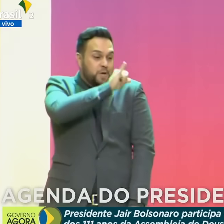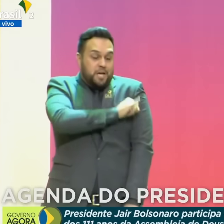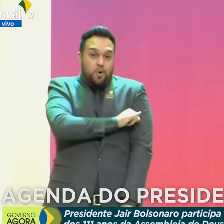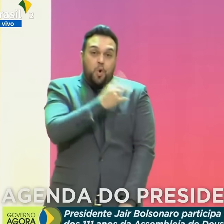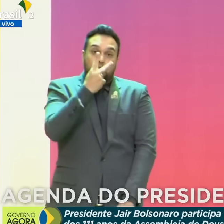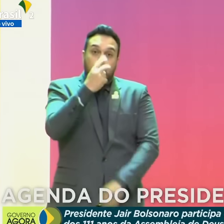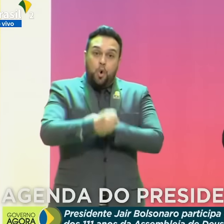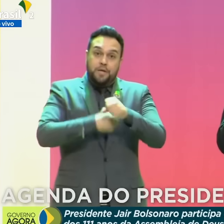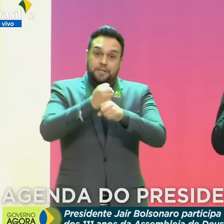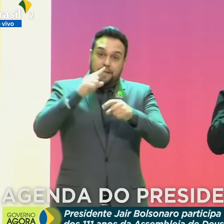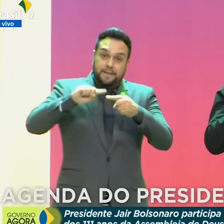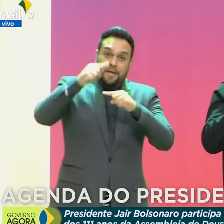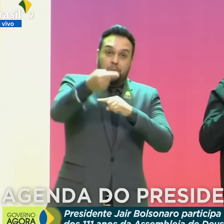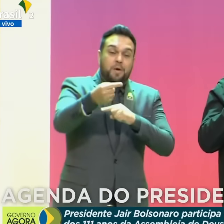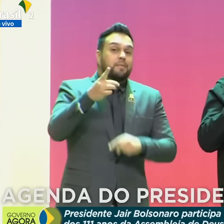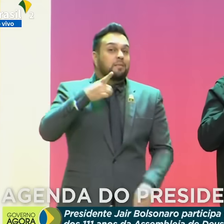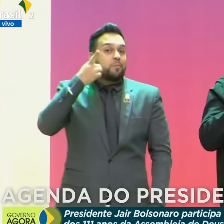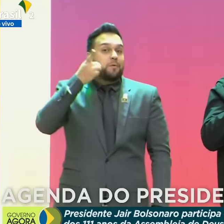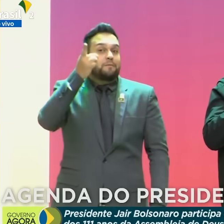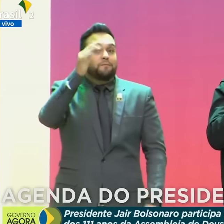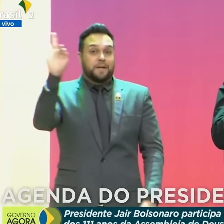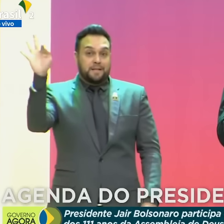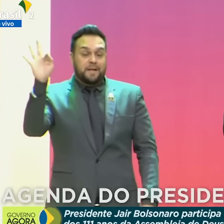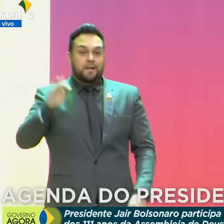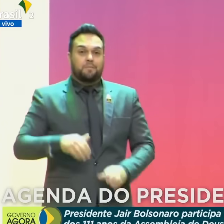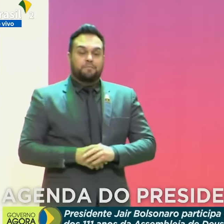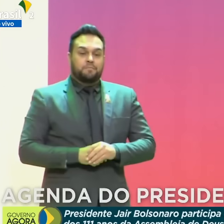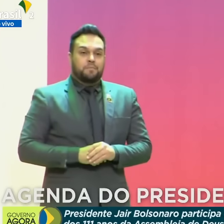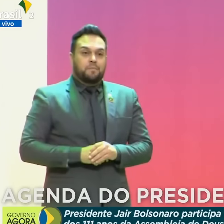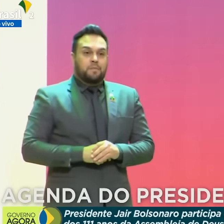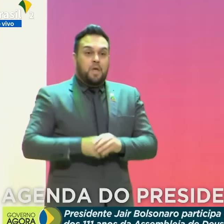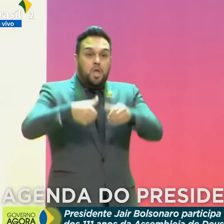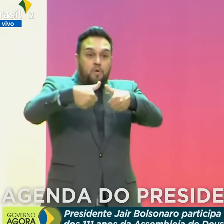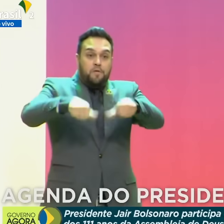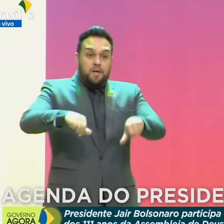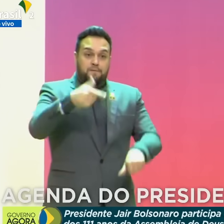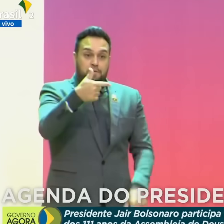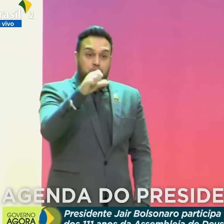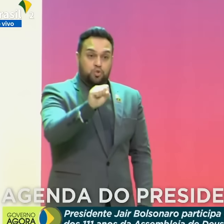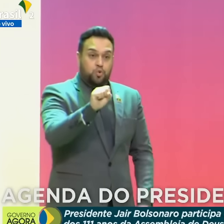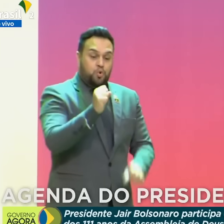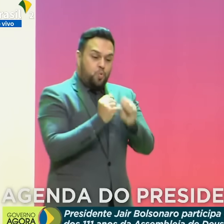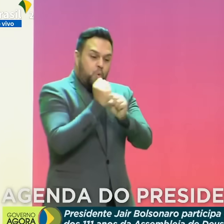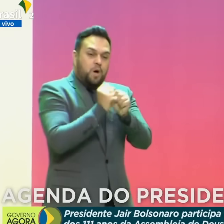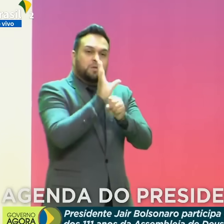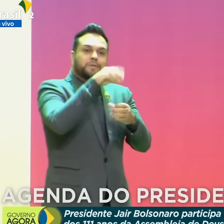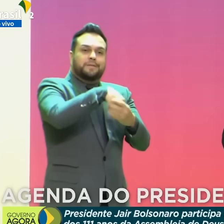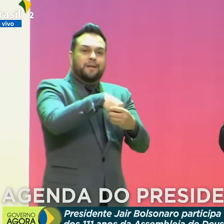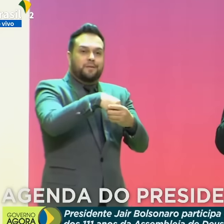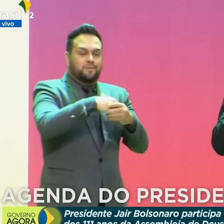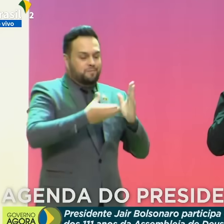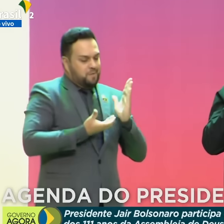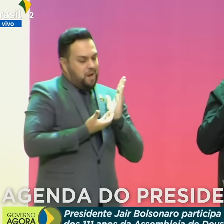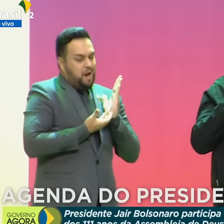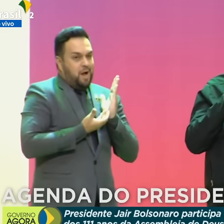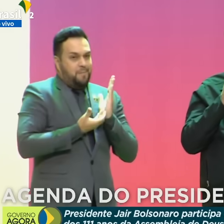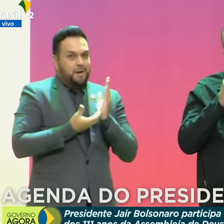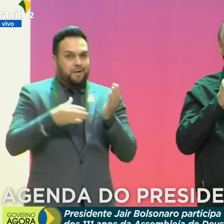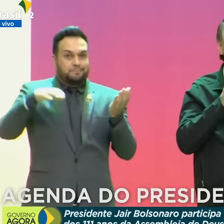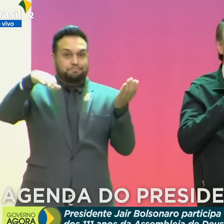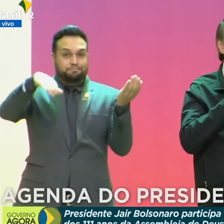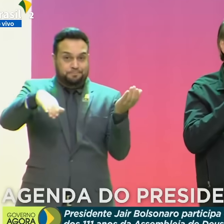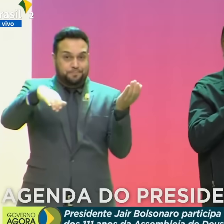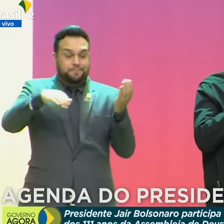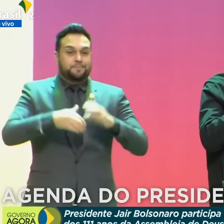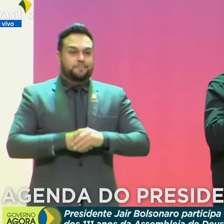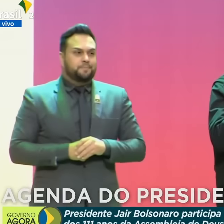deputado federal. Fiquei por 28 anos dentro da Câmara. E lá,